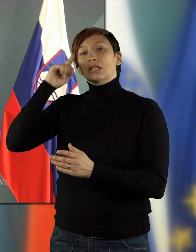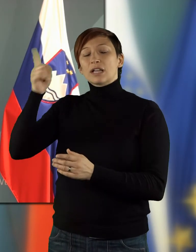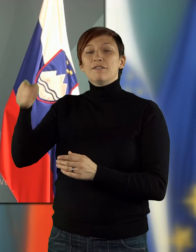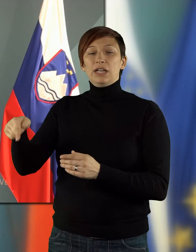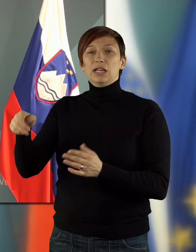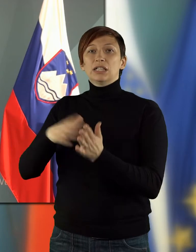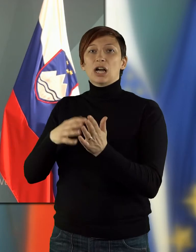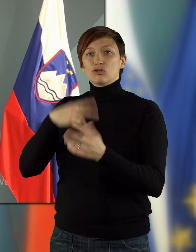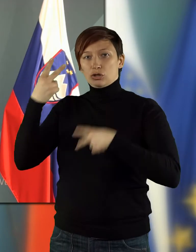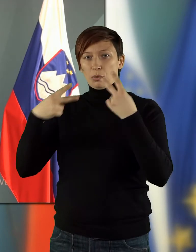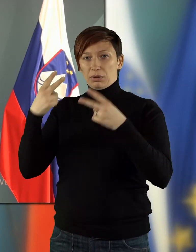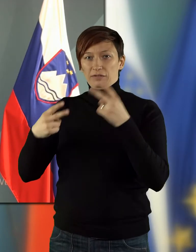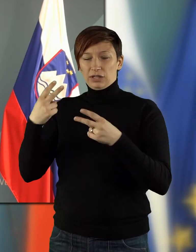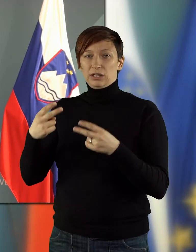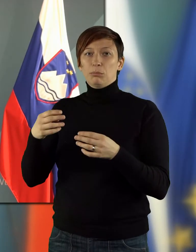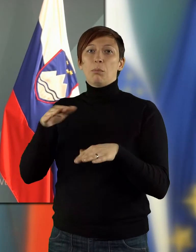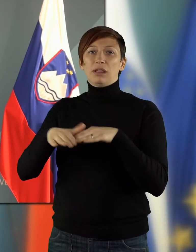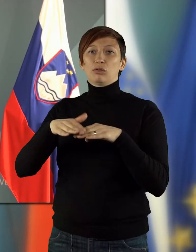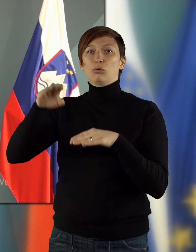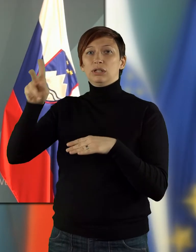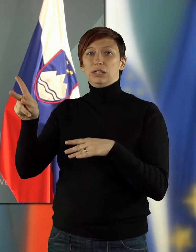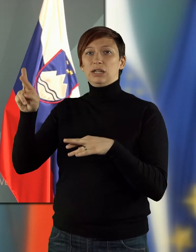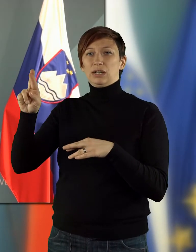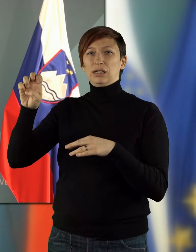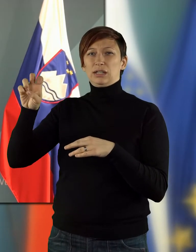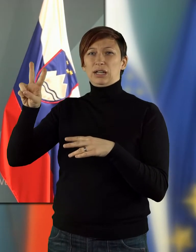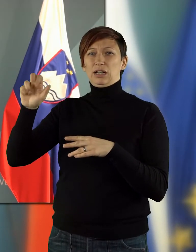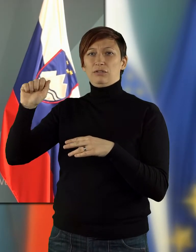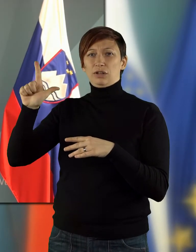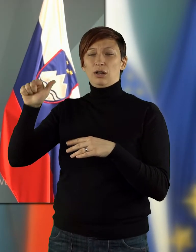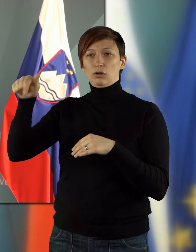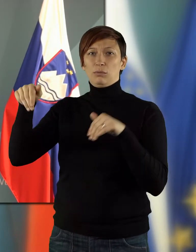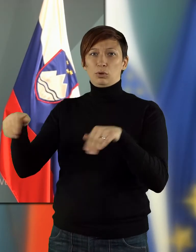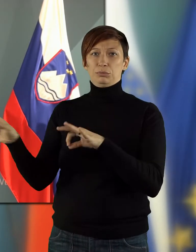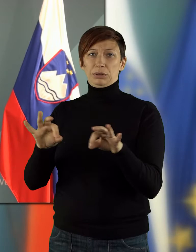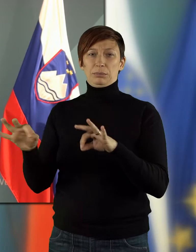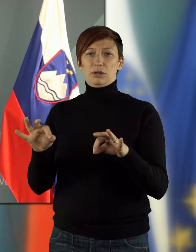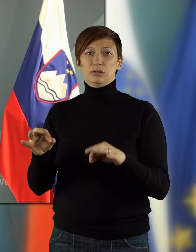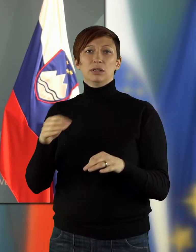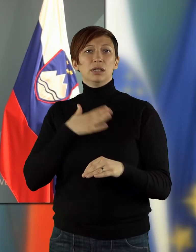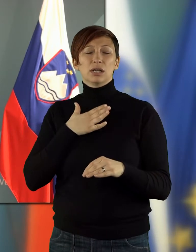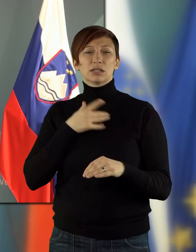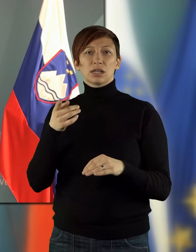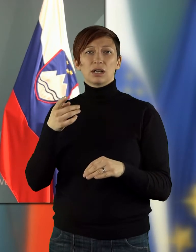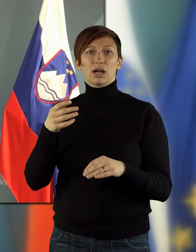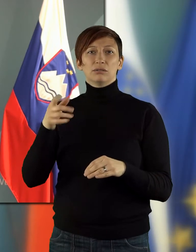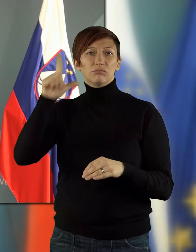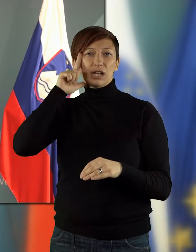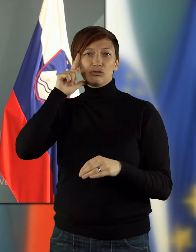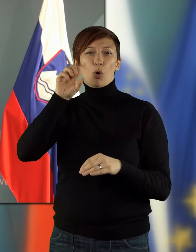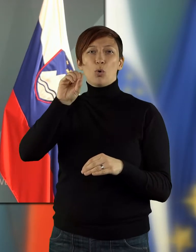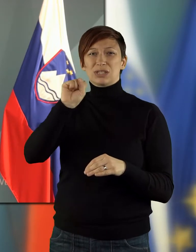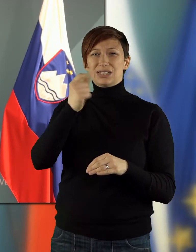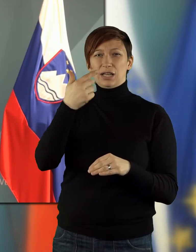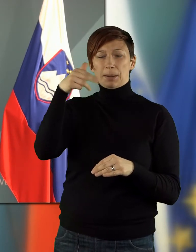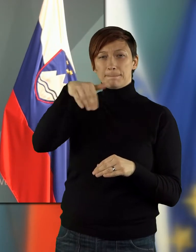vojska ve, kakšna so preverjanja po metodi Kreval in na to bi morala biti pripravljena. Zakaj je načelnik